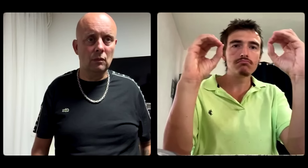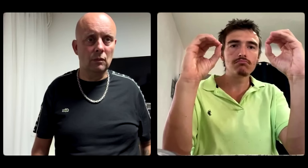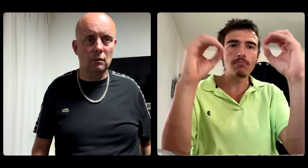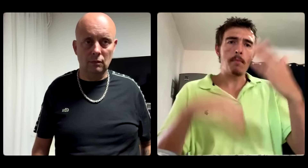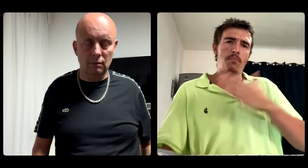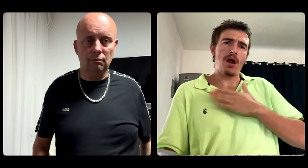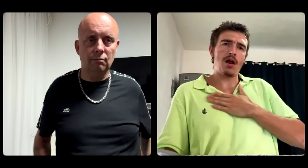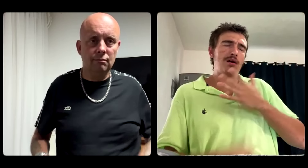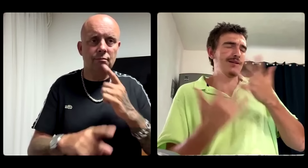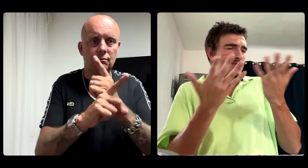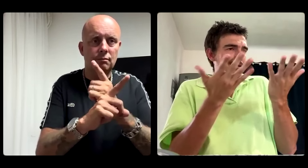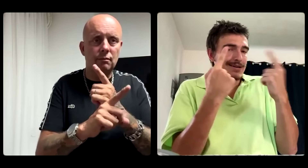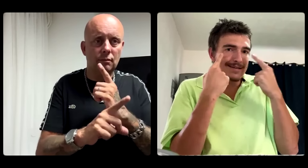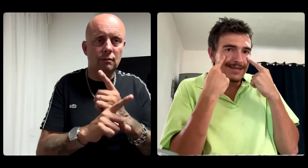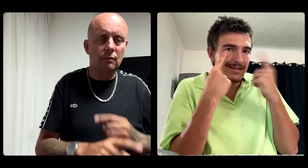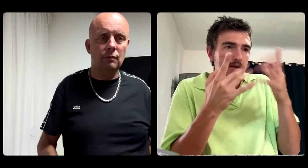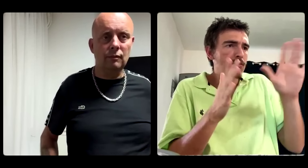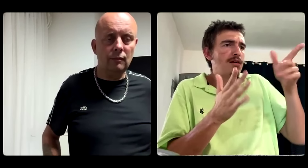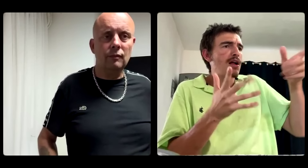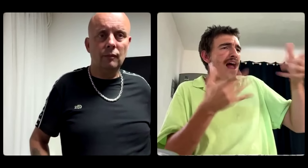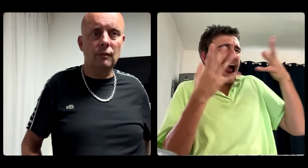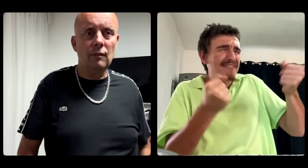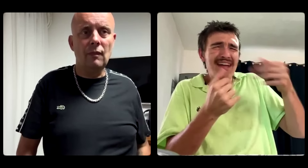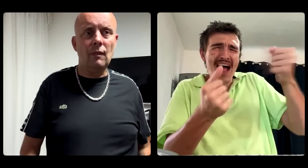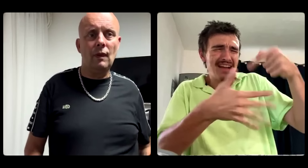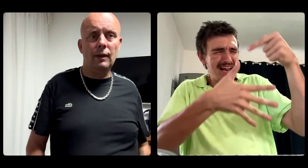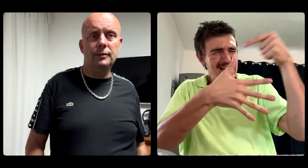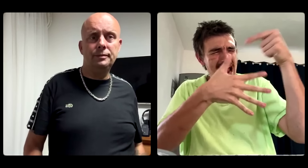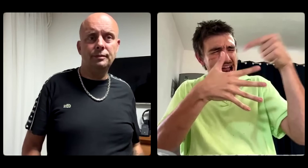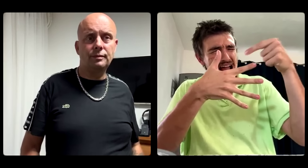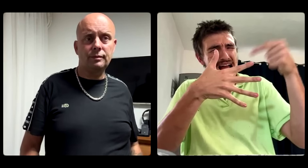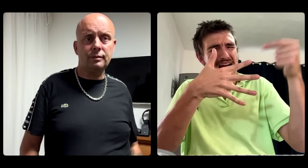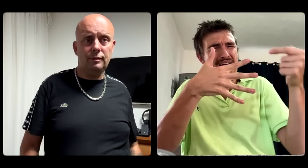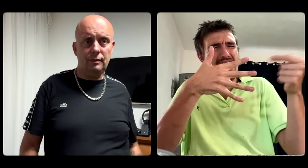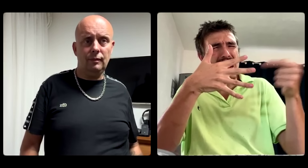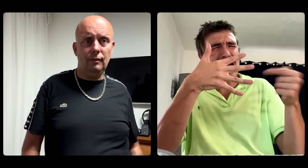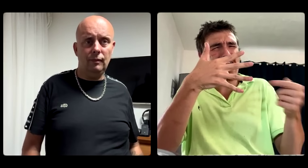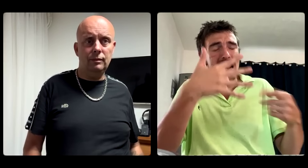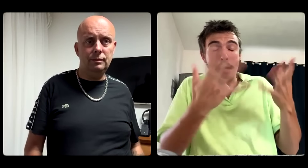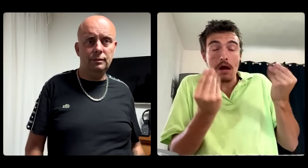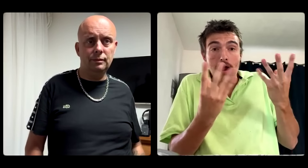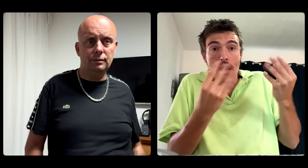Tenzij je echt wil dat je gaat vergelijken, dan kunnen we op de vlak gaan vergelijken.